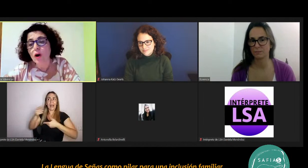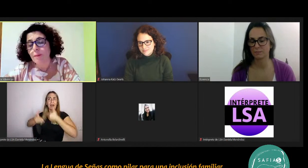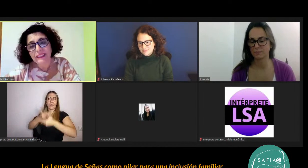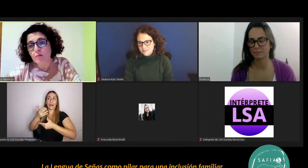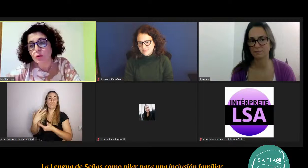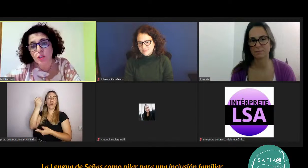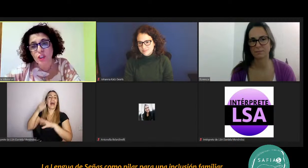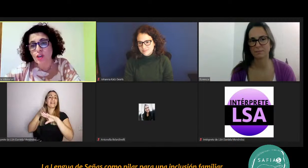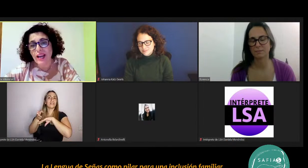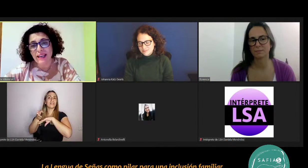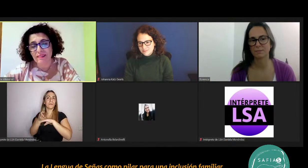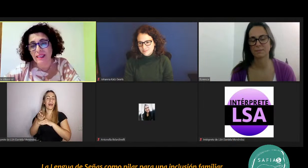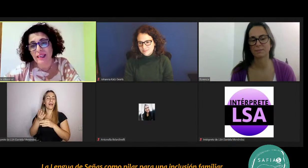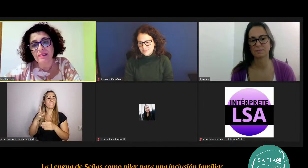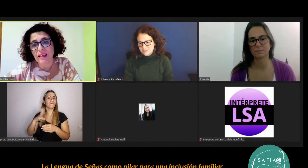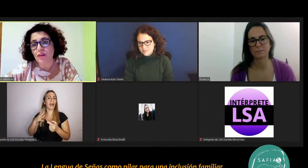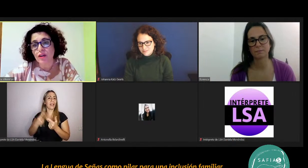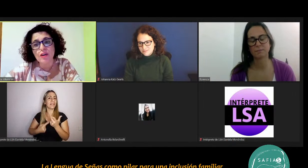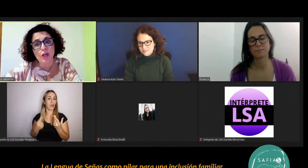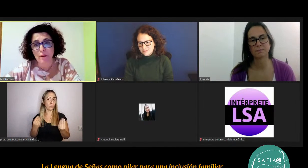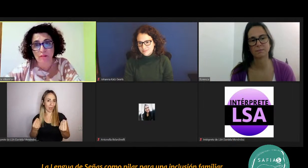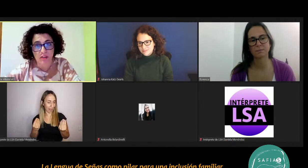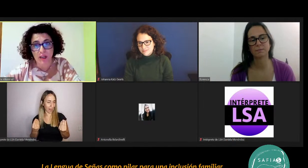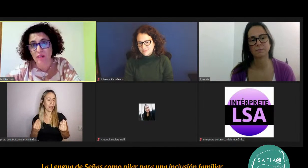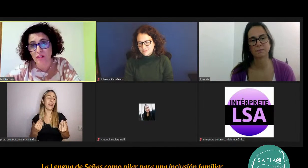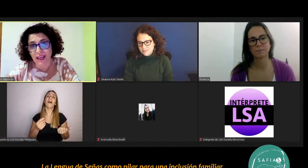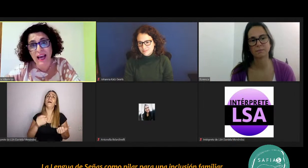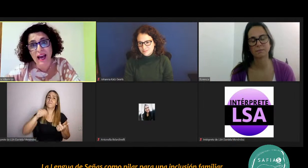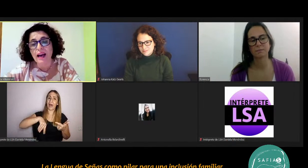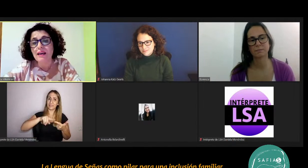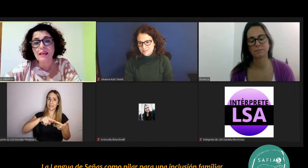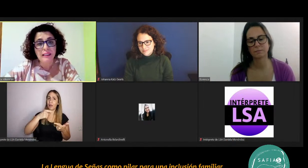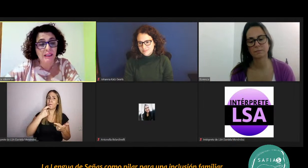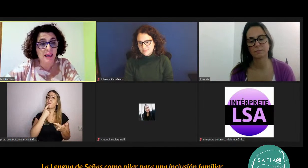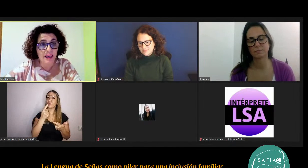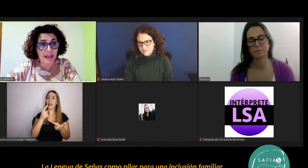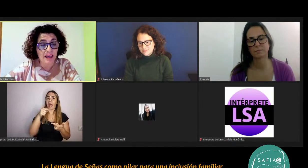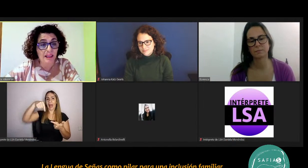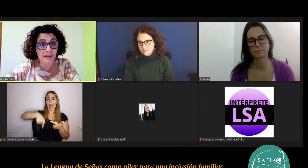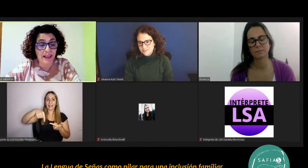Bueno, comentan mucho la exigencia o no de los profesorados acá,